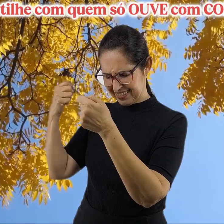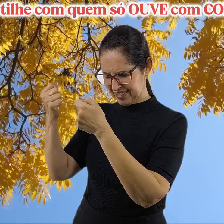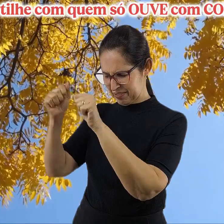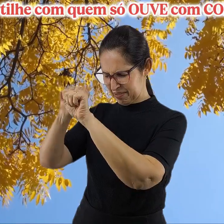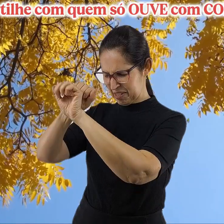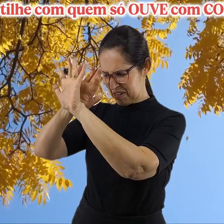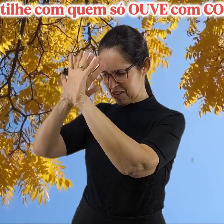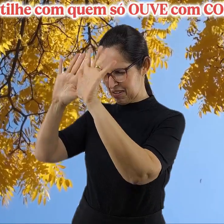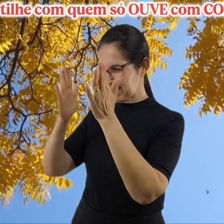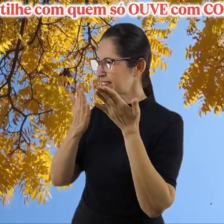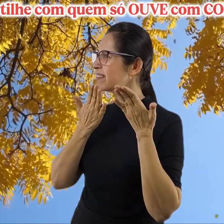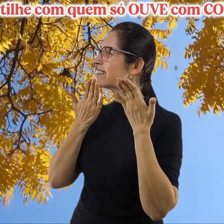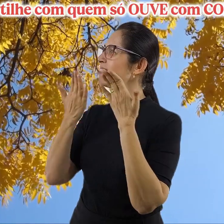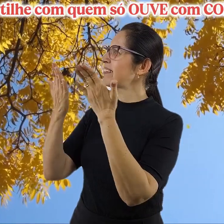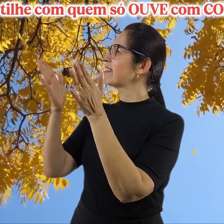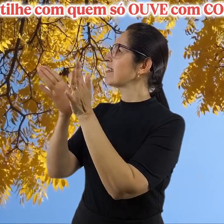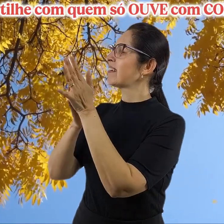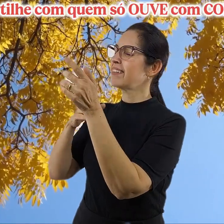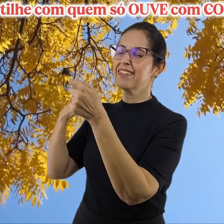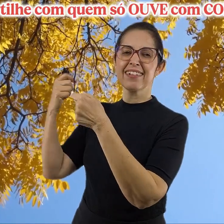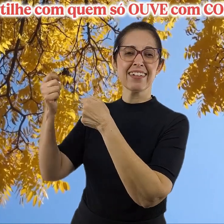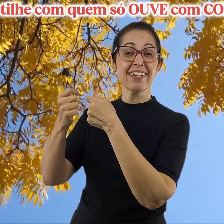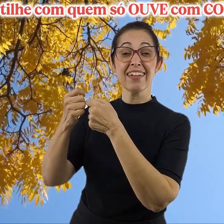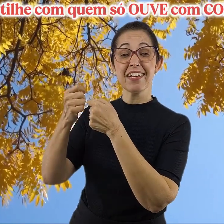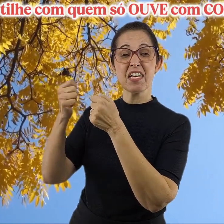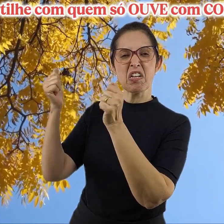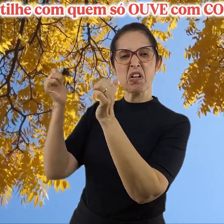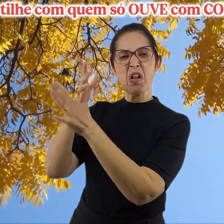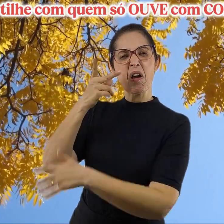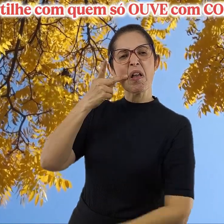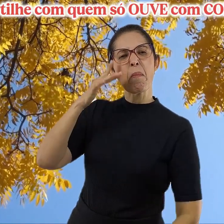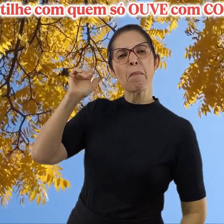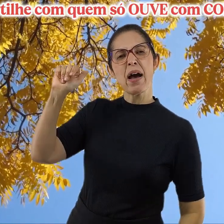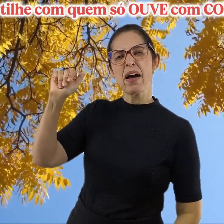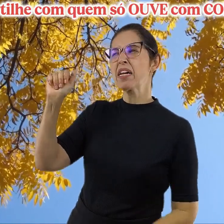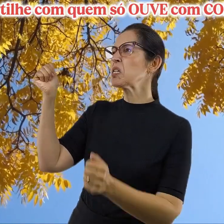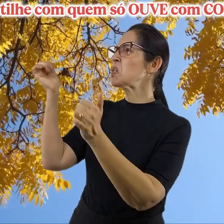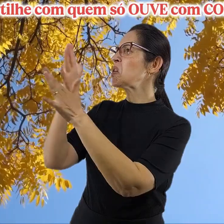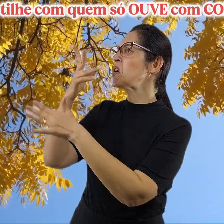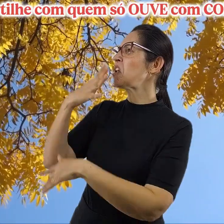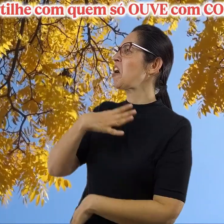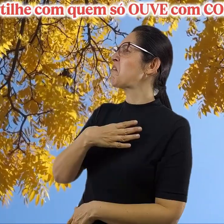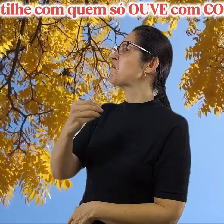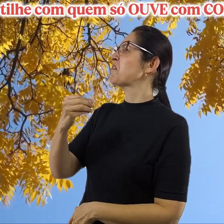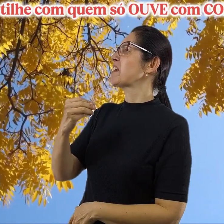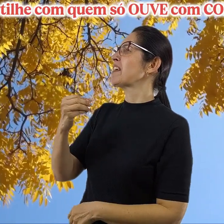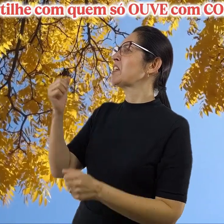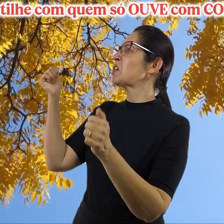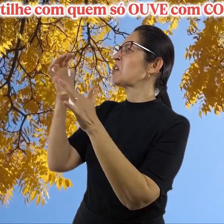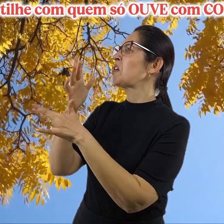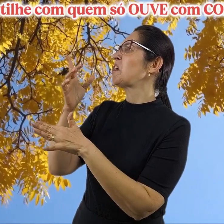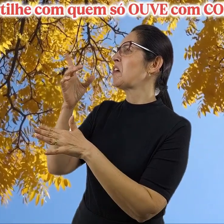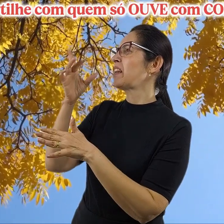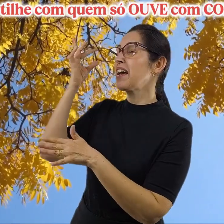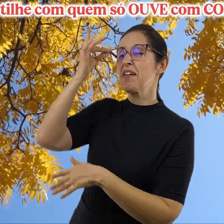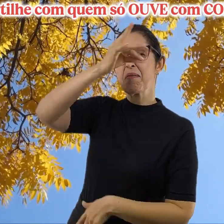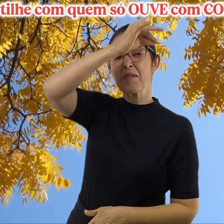glória a Jesus, glória ao Pai, glória ao Filho, glória ao Espírito